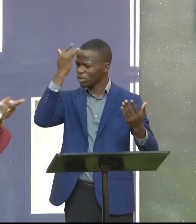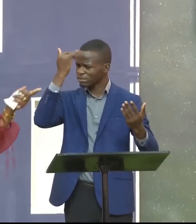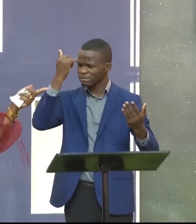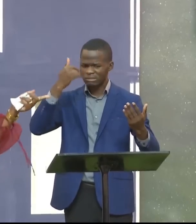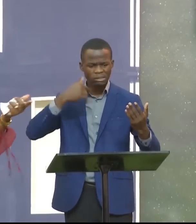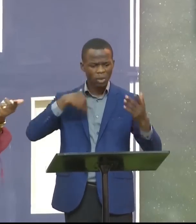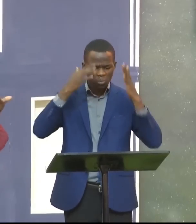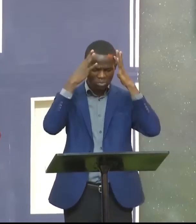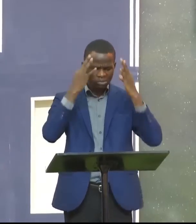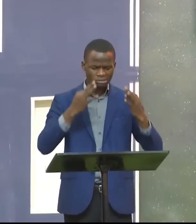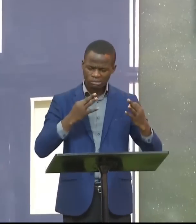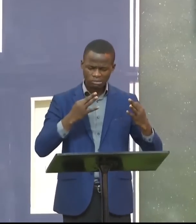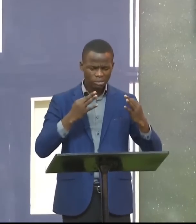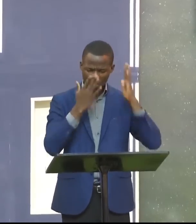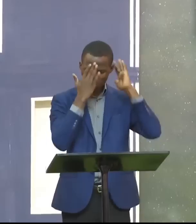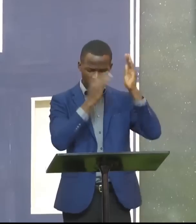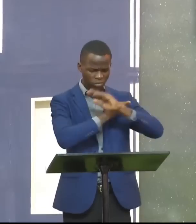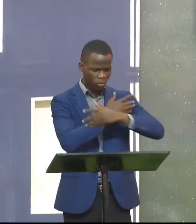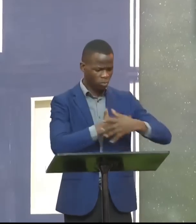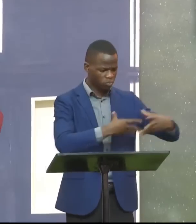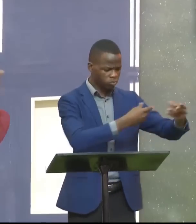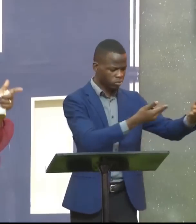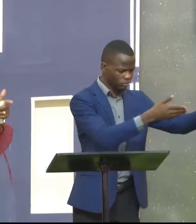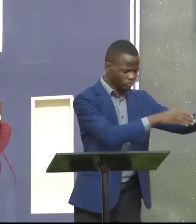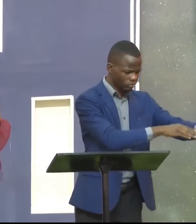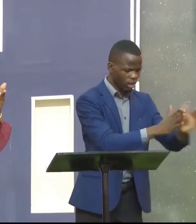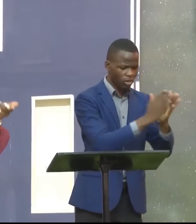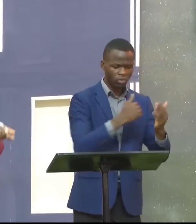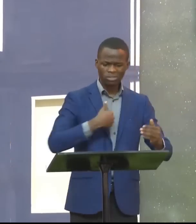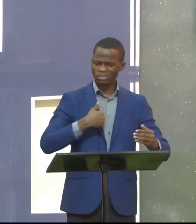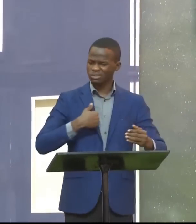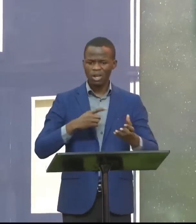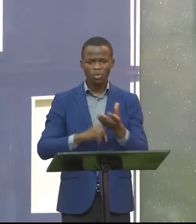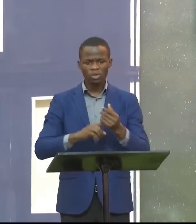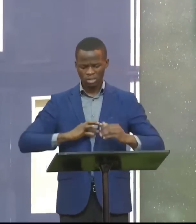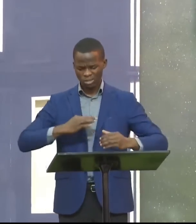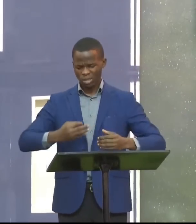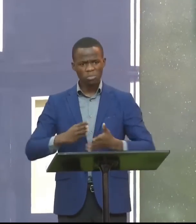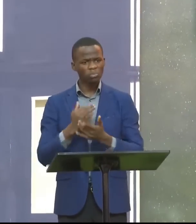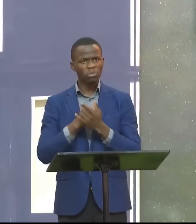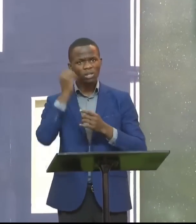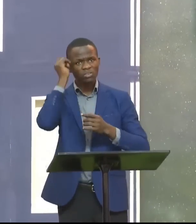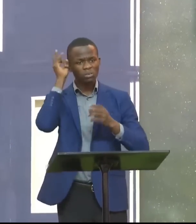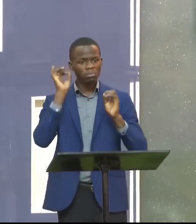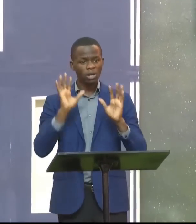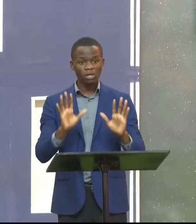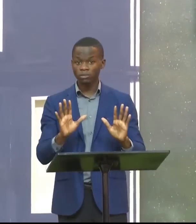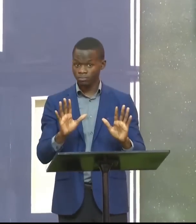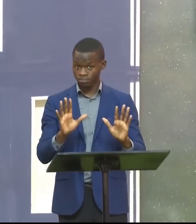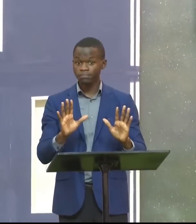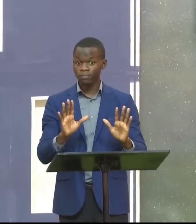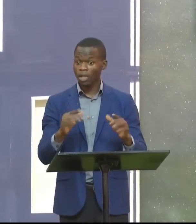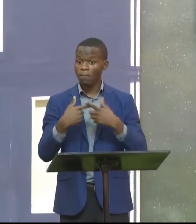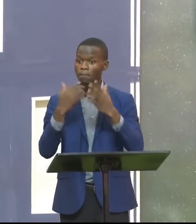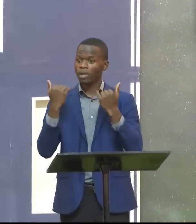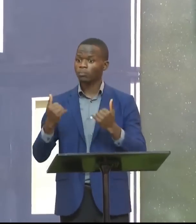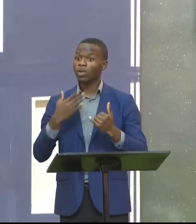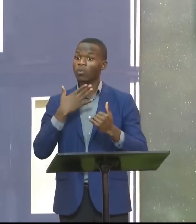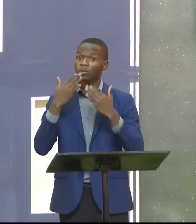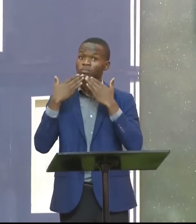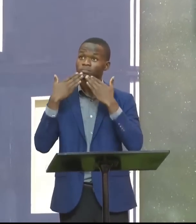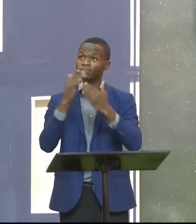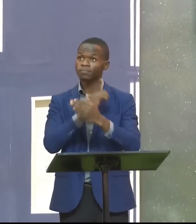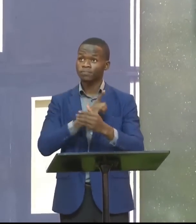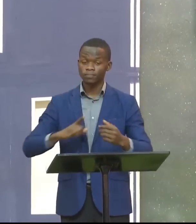lwaki osazeewo otwale Bishop nze nfuna olubuto. Oyo mathematics eyali awo saamutegeera. Naye njagala